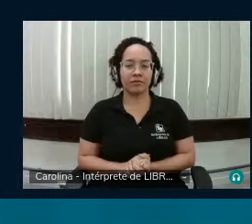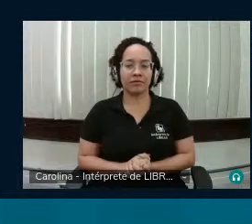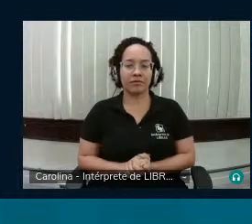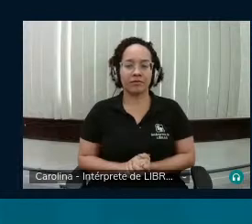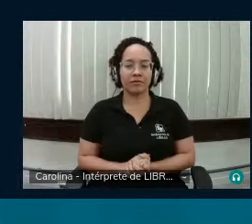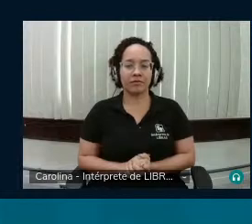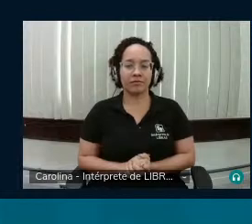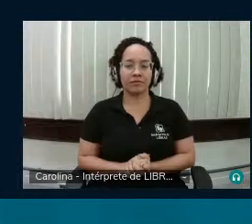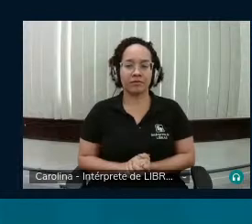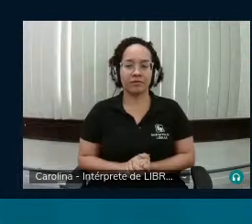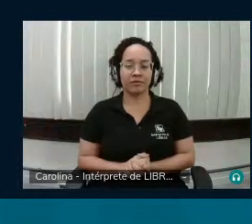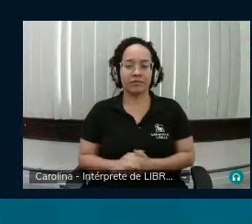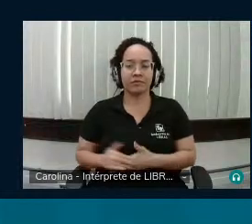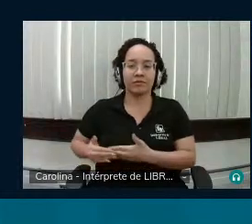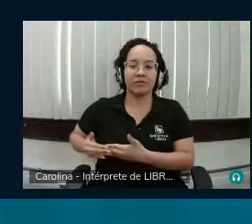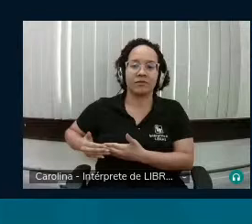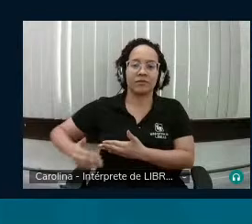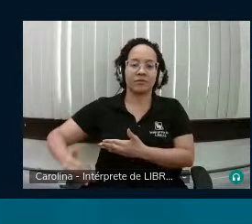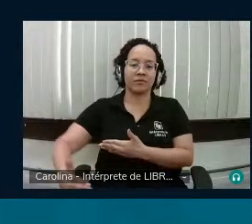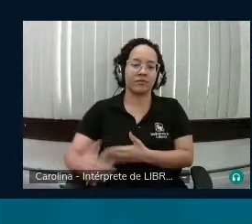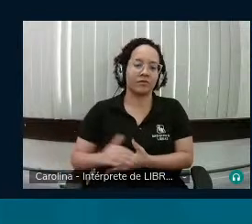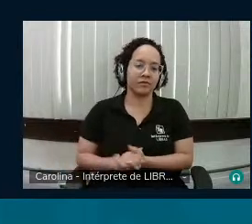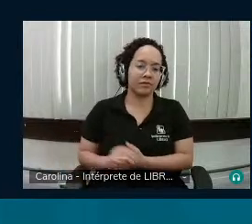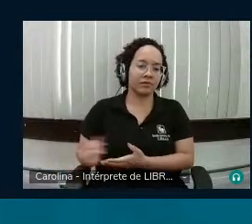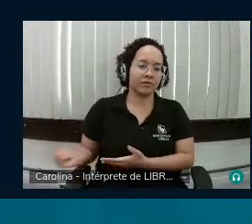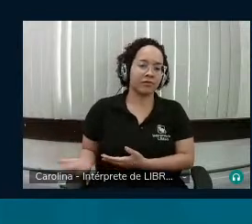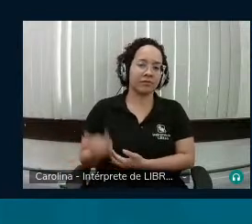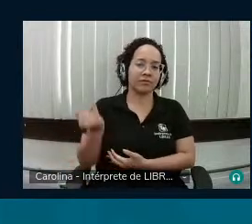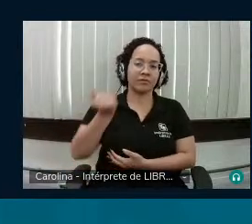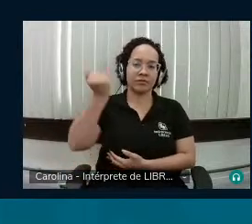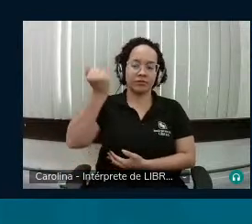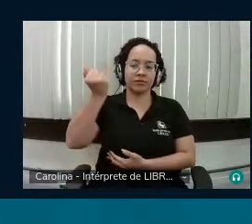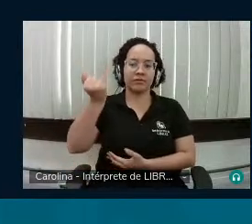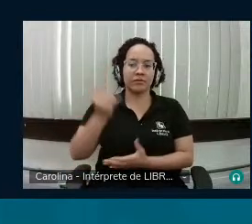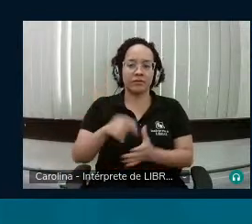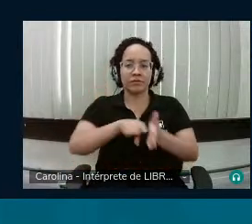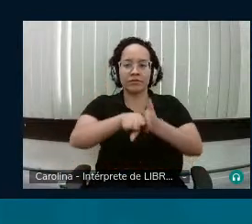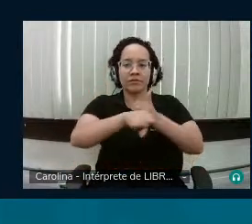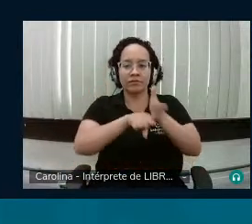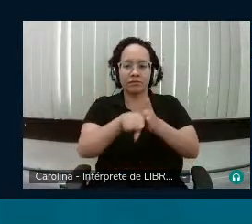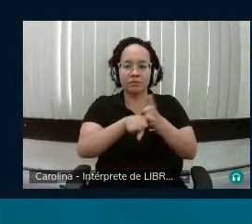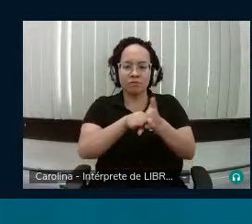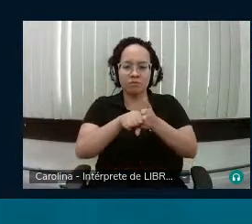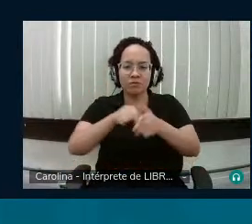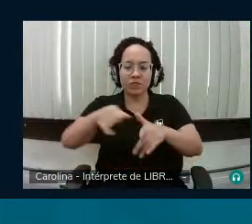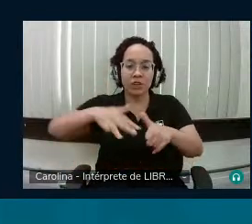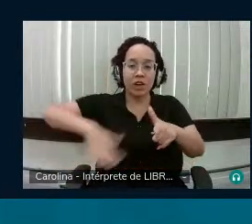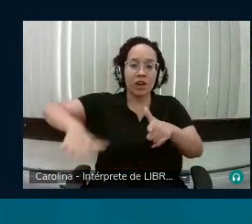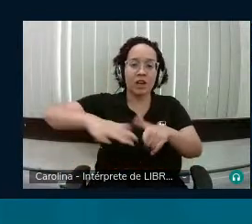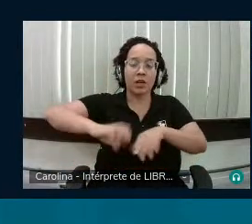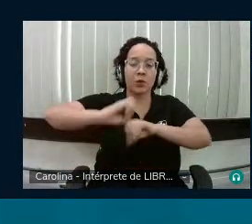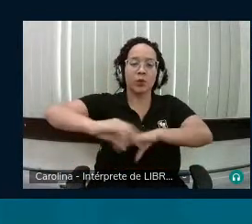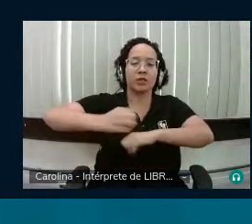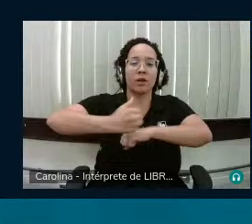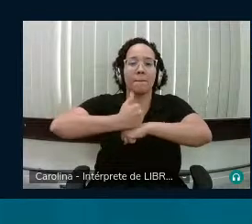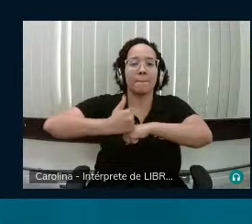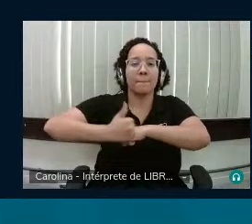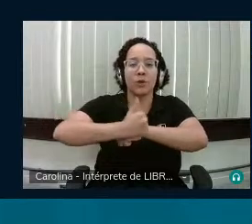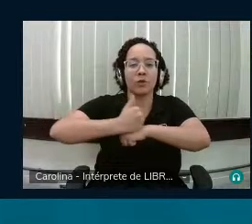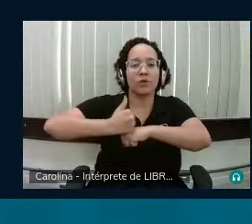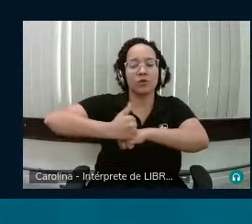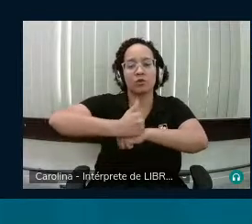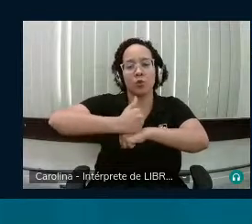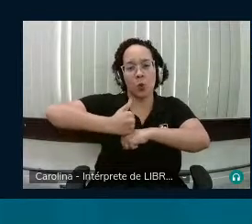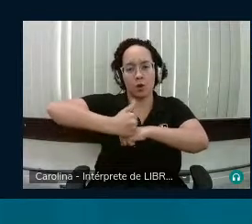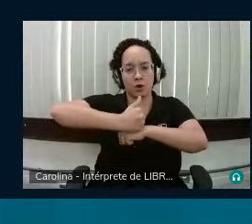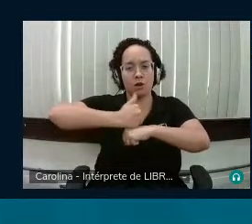Vou começar contando a importância da pesquisa em educação profissional, a